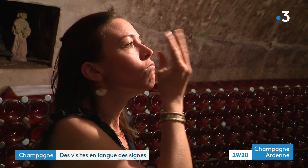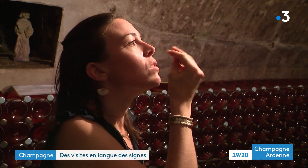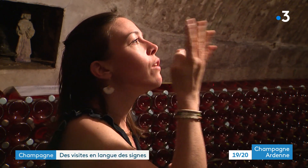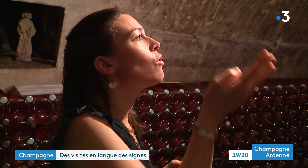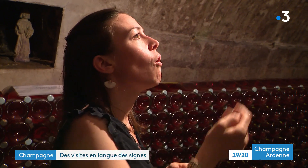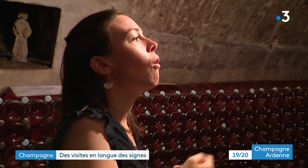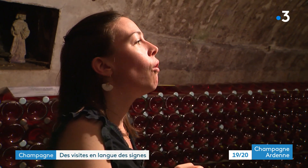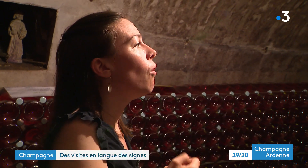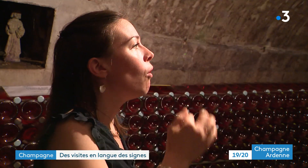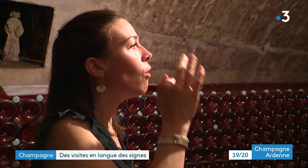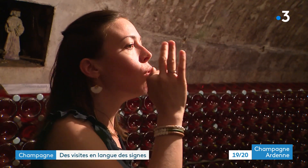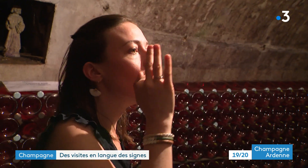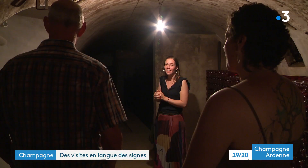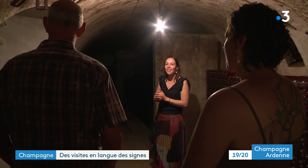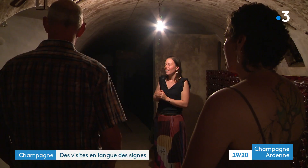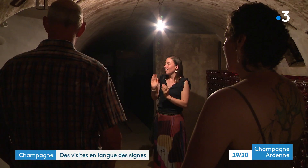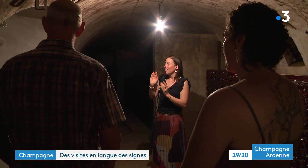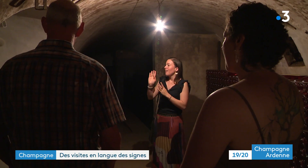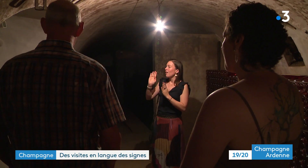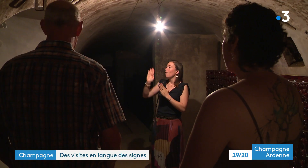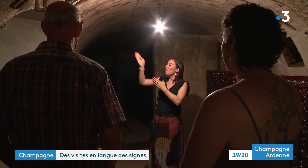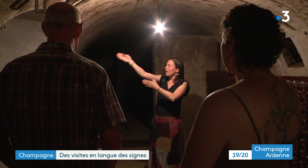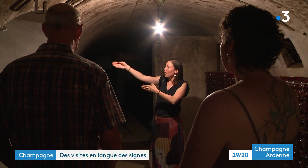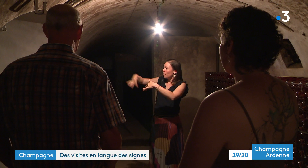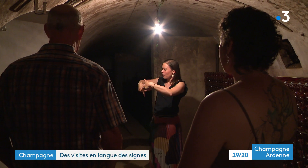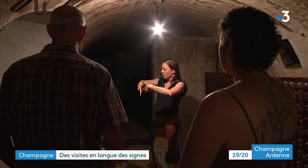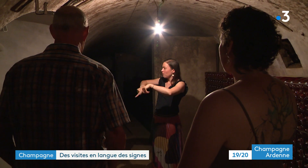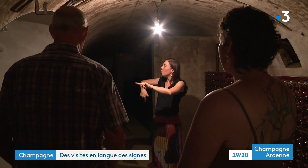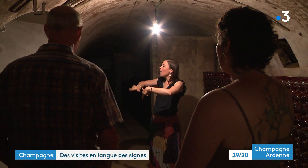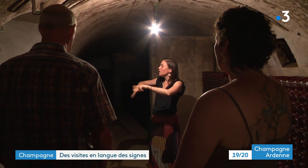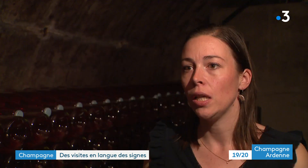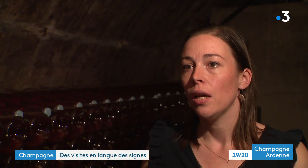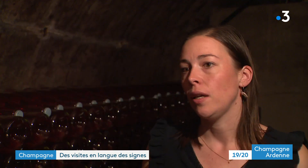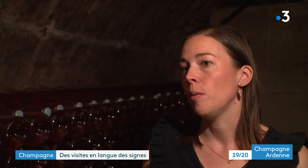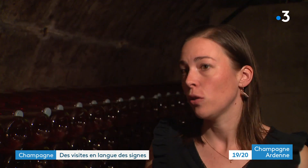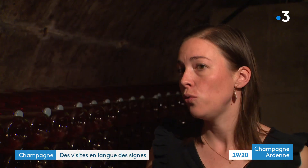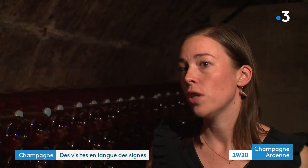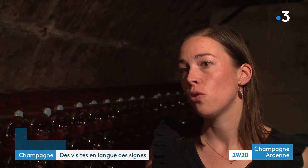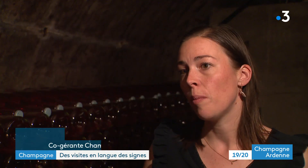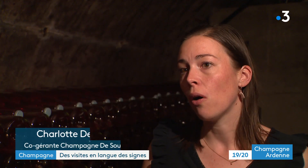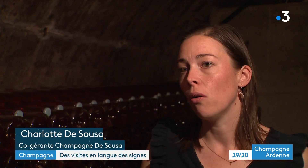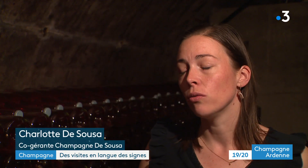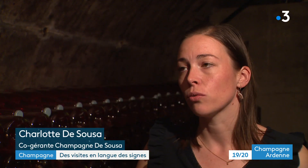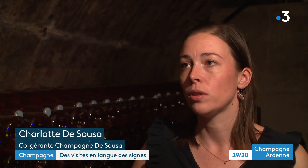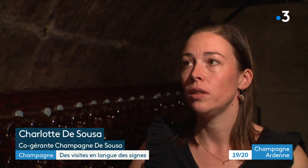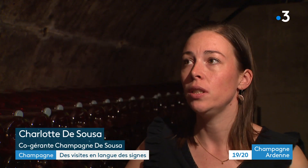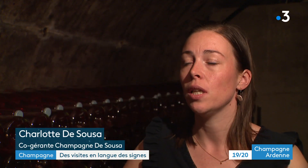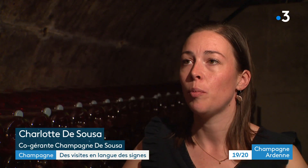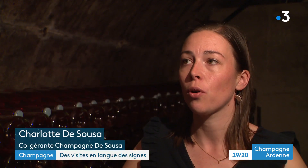Ses motivations étaient avant tout personnelles. Notre père est tombé malade il y quelques années et il a perdu l'usage de la parole. Donc on s'est dit à l'époque